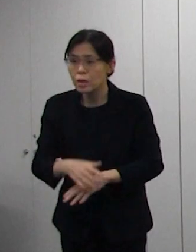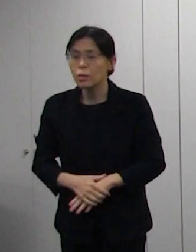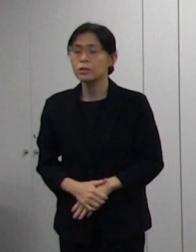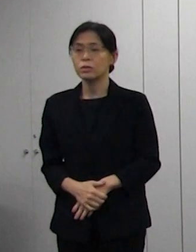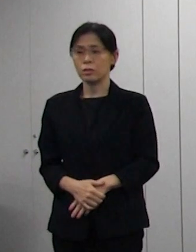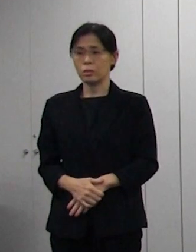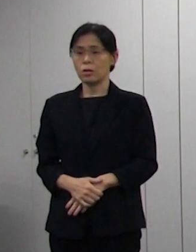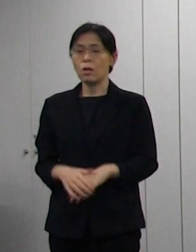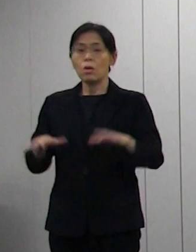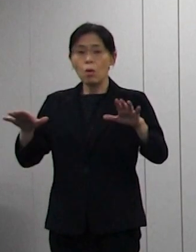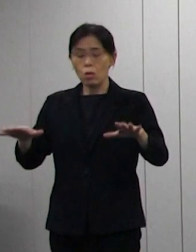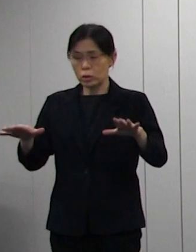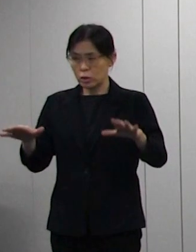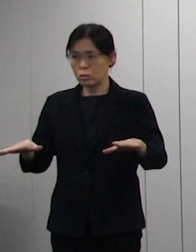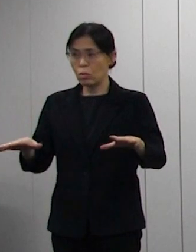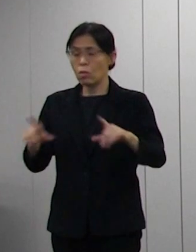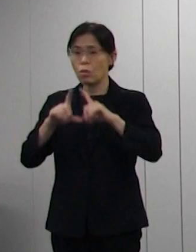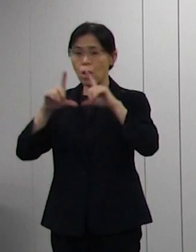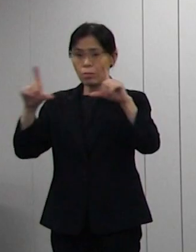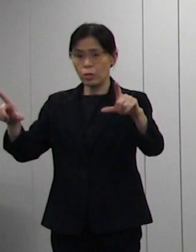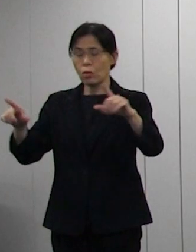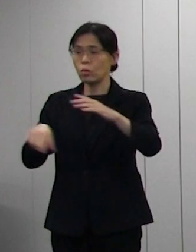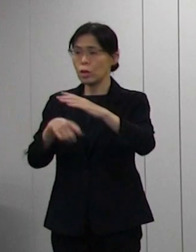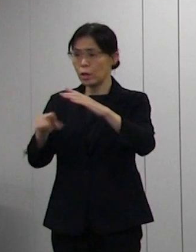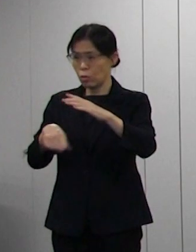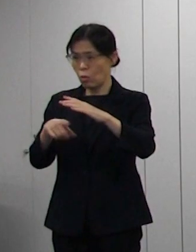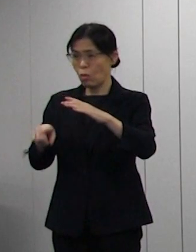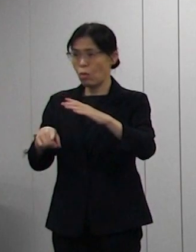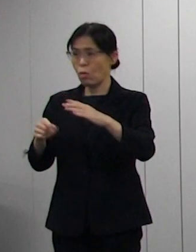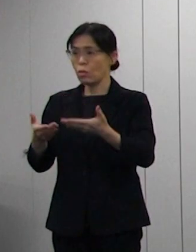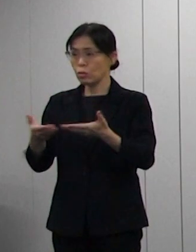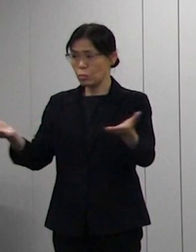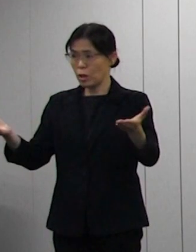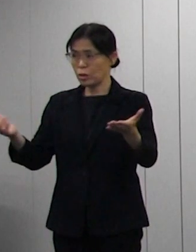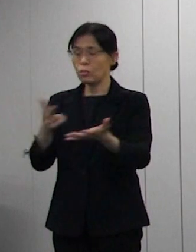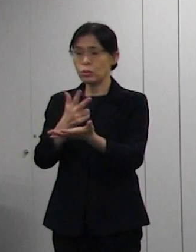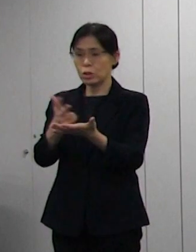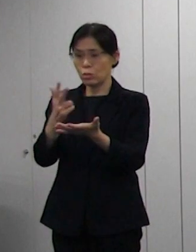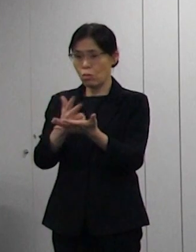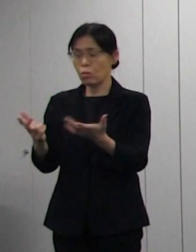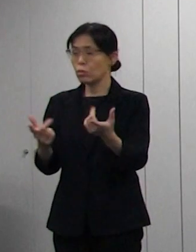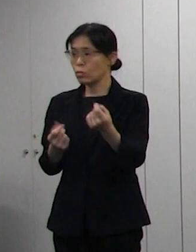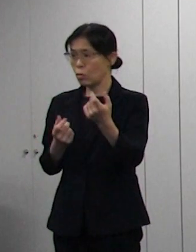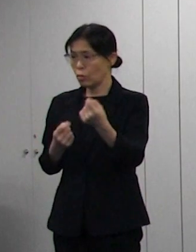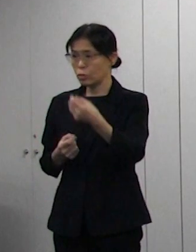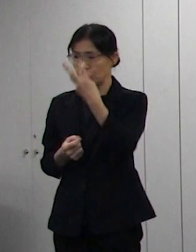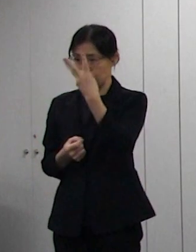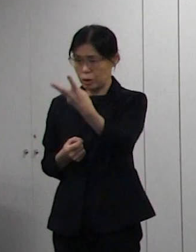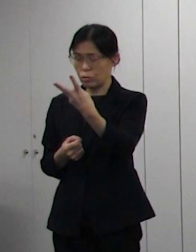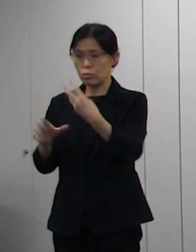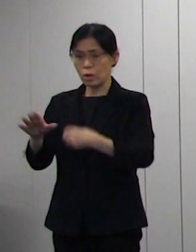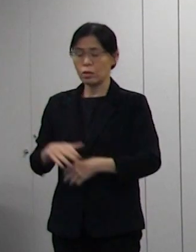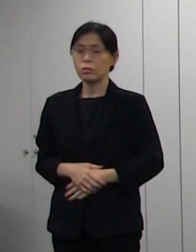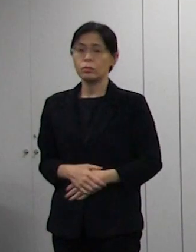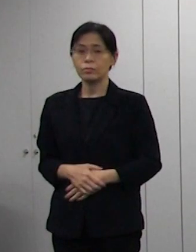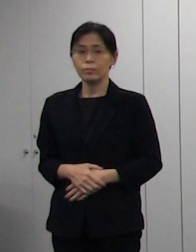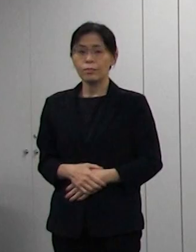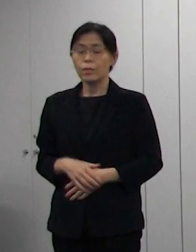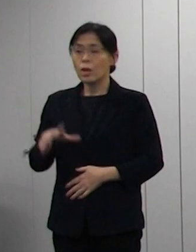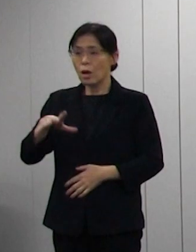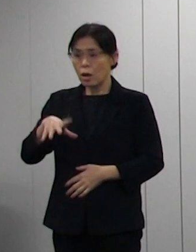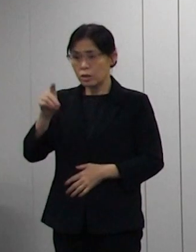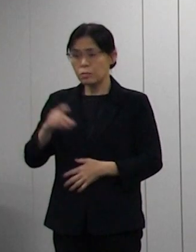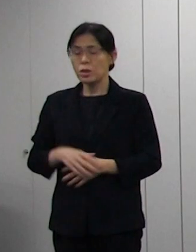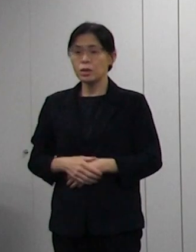。本日の発表事項はお配りしております次第書のとおり3件でございます。はじめ